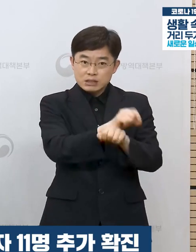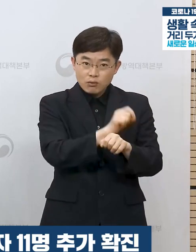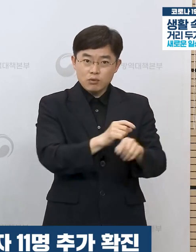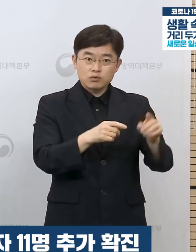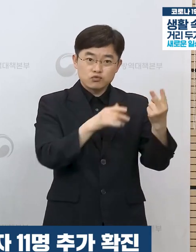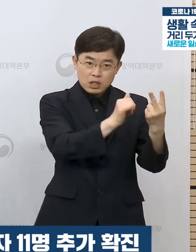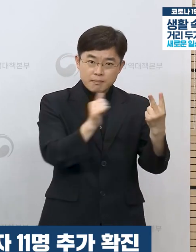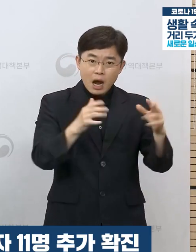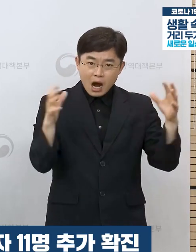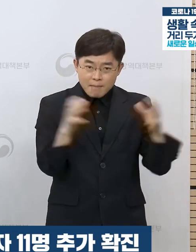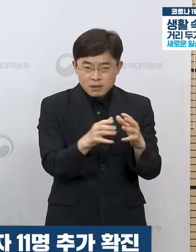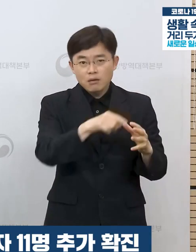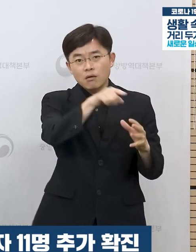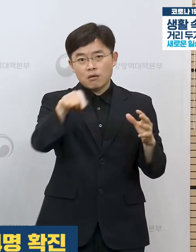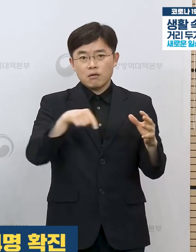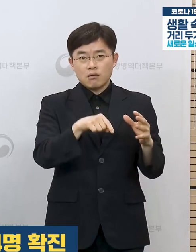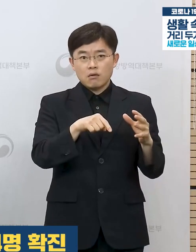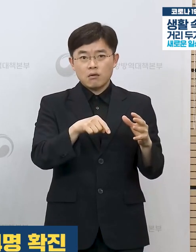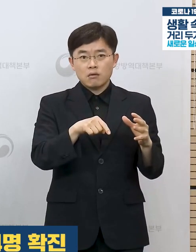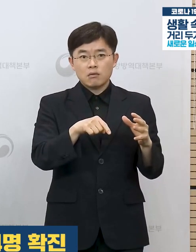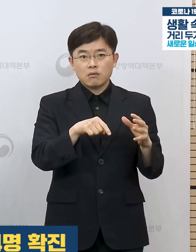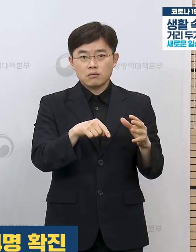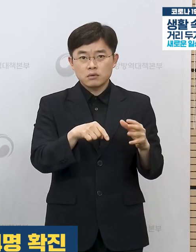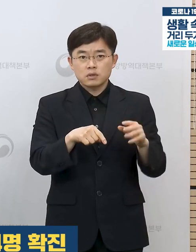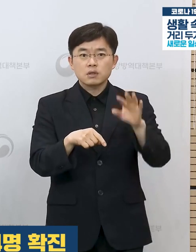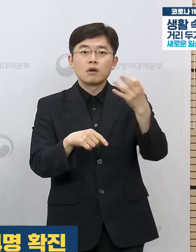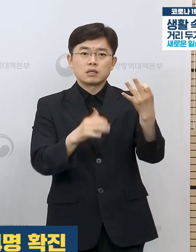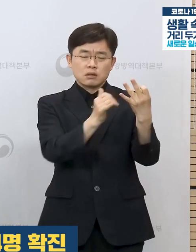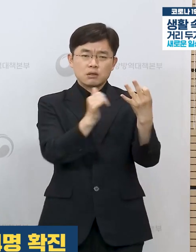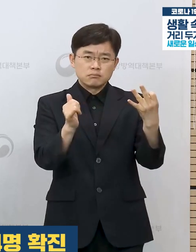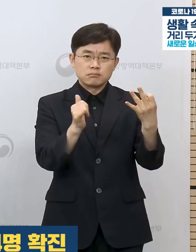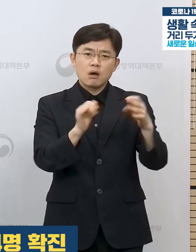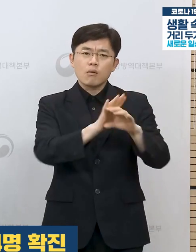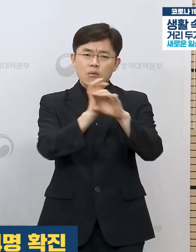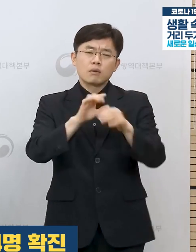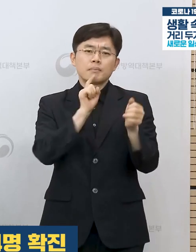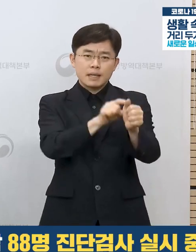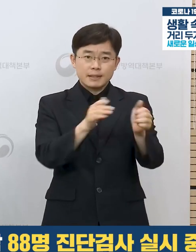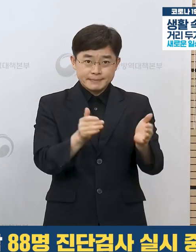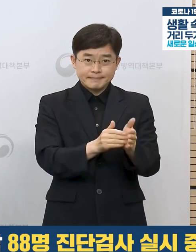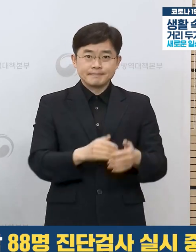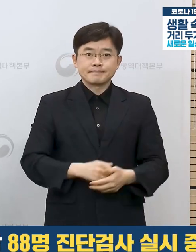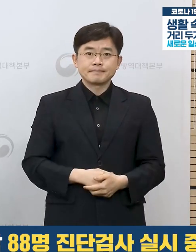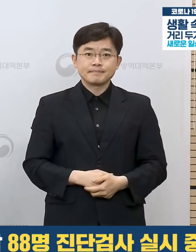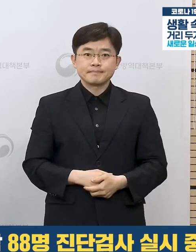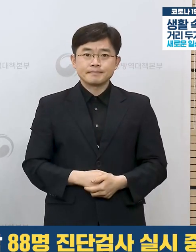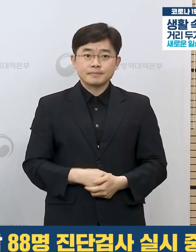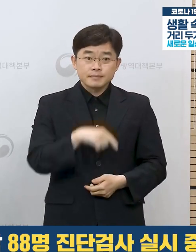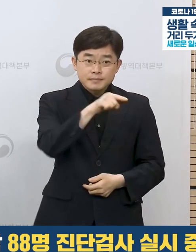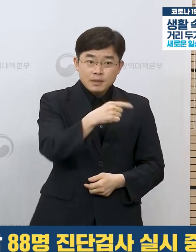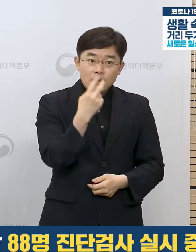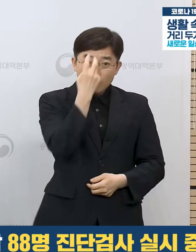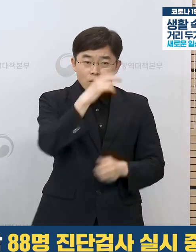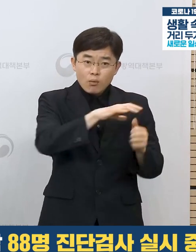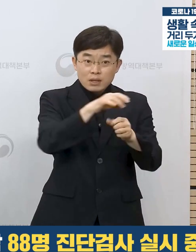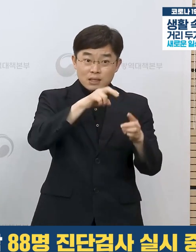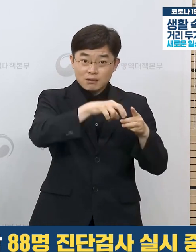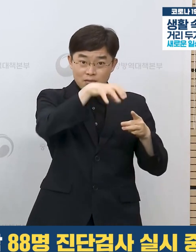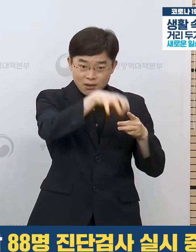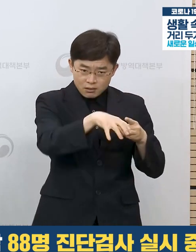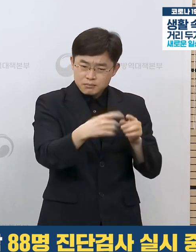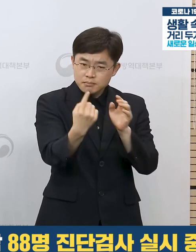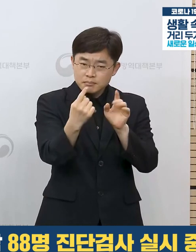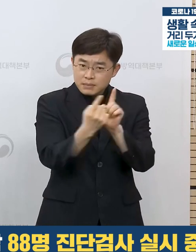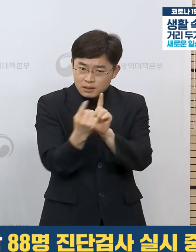이용자 11명이 추가 확진되어 현재까지 총 14명이 확진되었습니다. 성심 데이케어 센터의